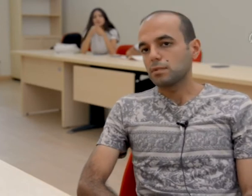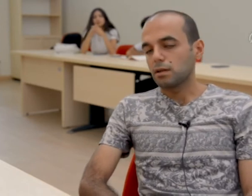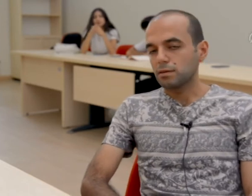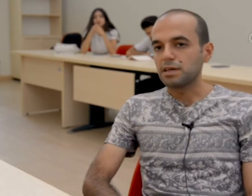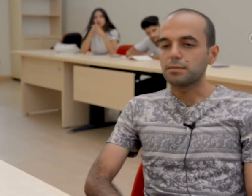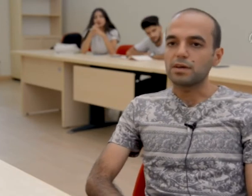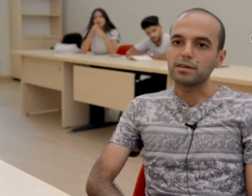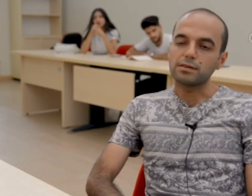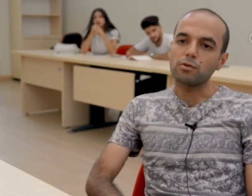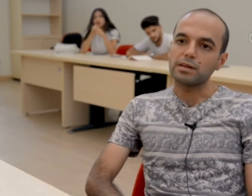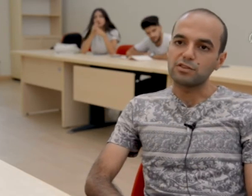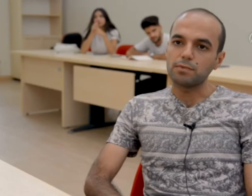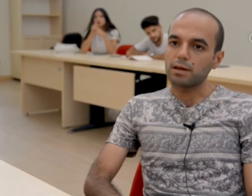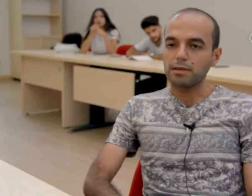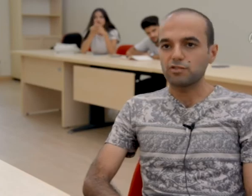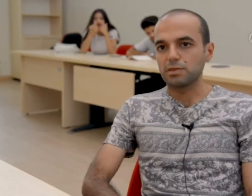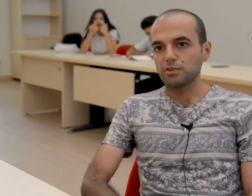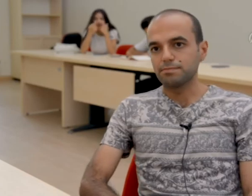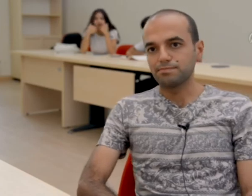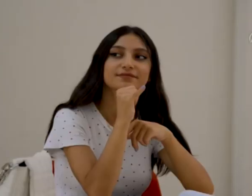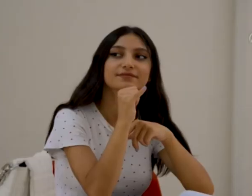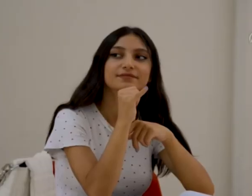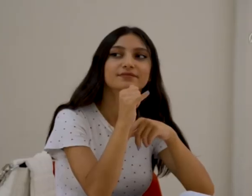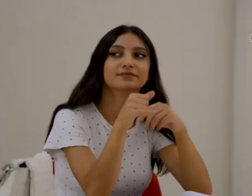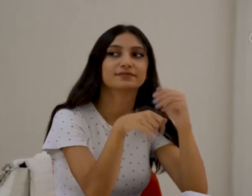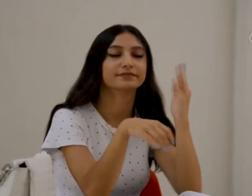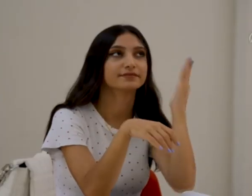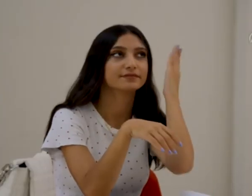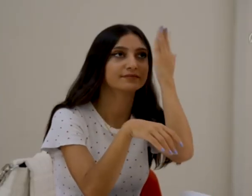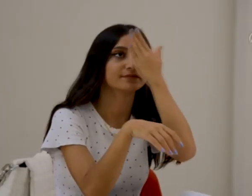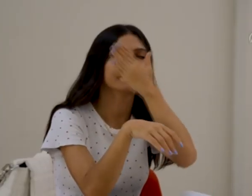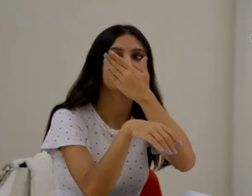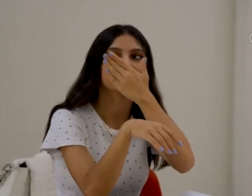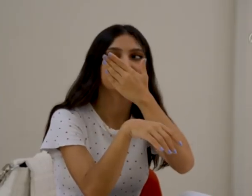aldığım eğitim sayesinde onlarla iletişime rahatlıkla geçebileceğim. Siyah derken ne yapmıştık? Elimizi yüzümüzü